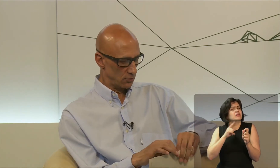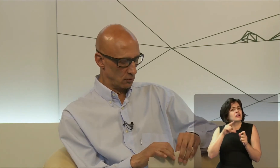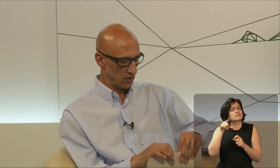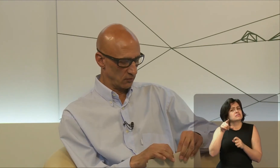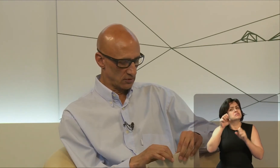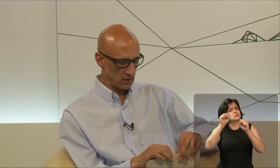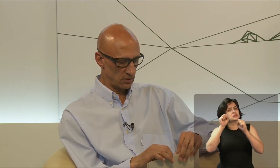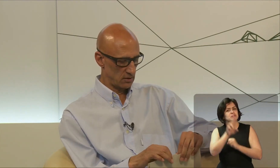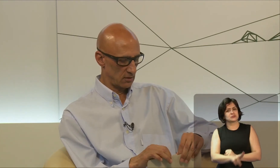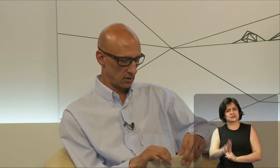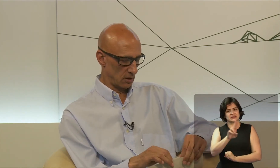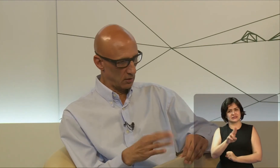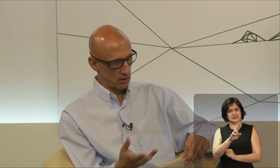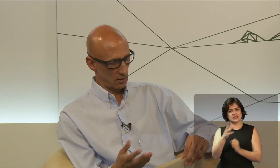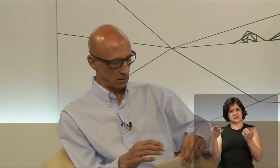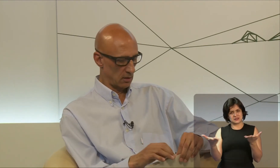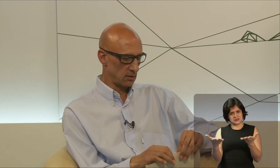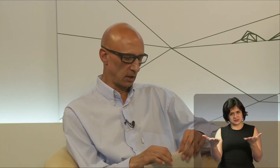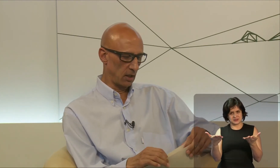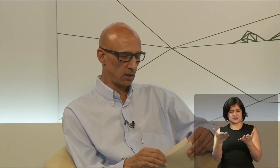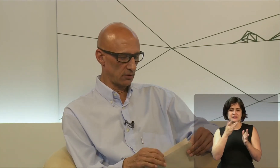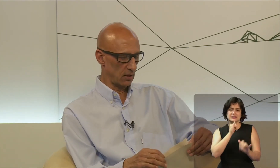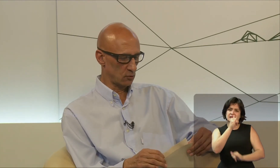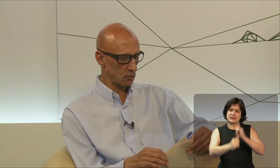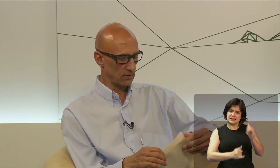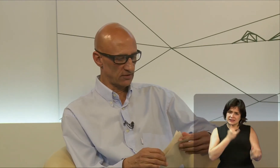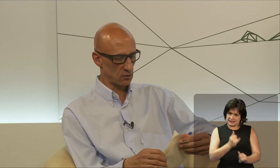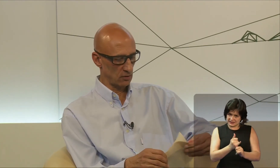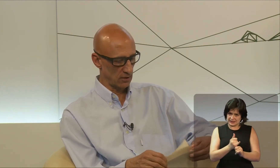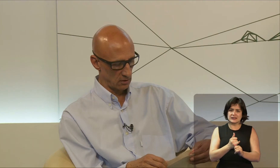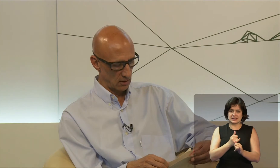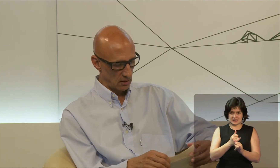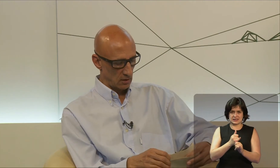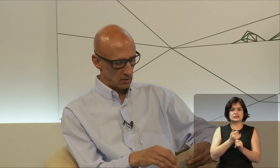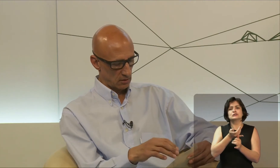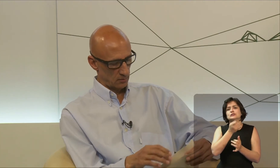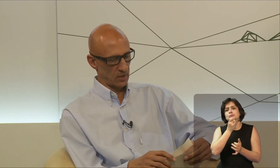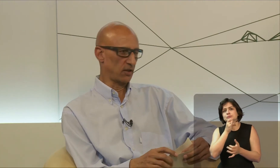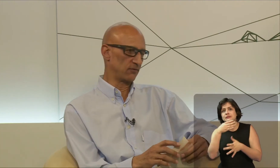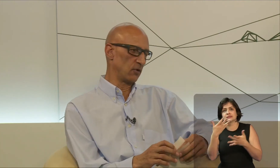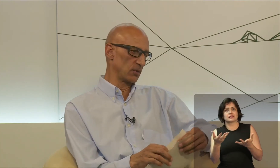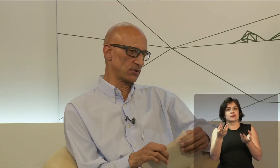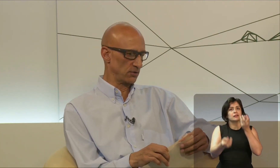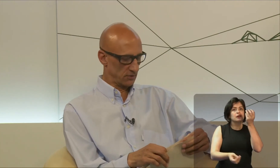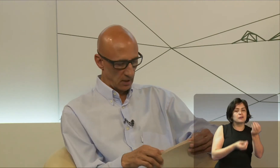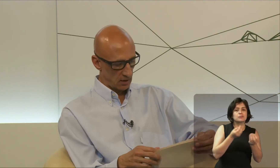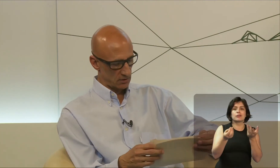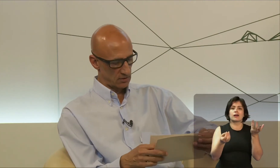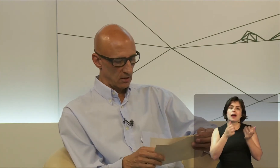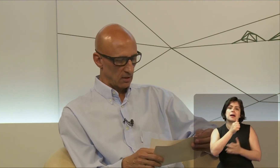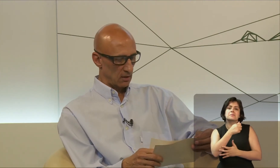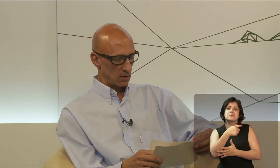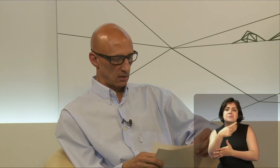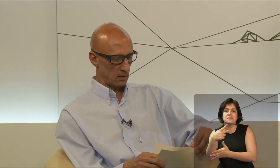para vocês, agora que a internet, né, há todo o acesso, né, de plataformas digitais, como é